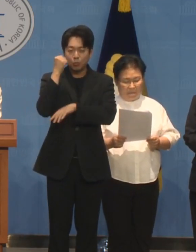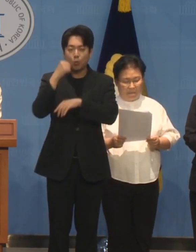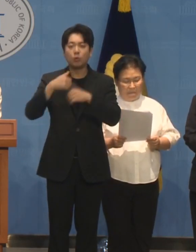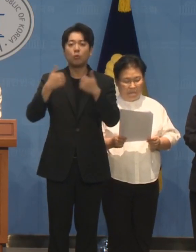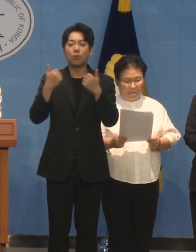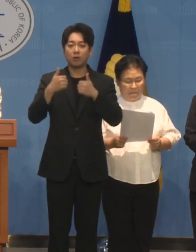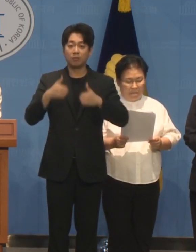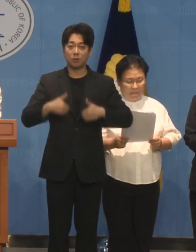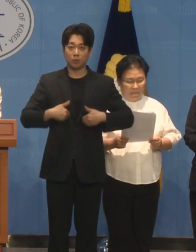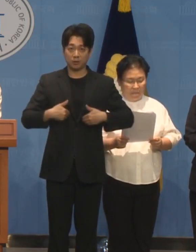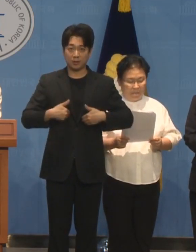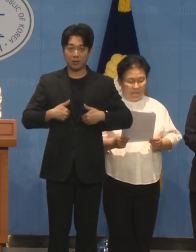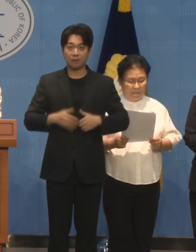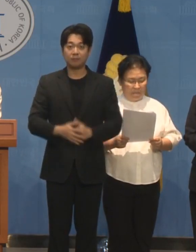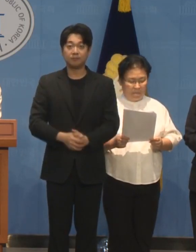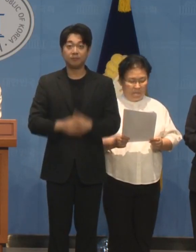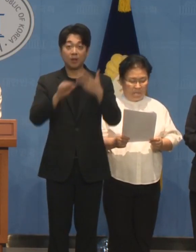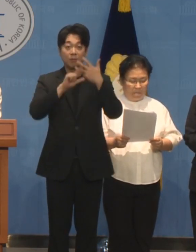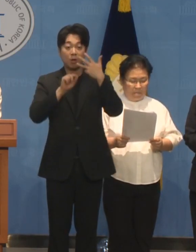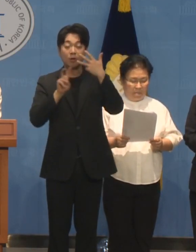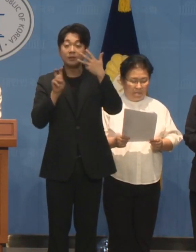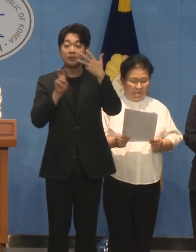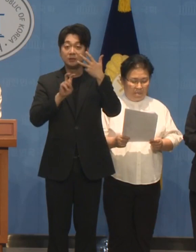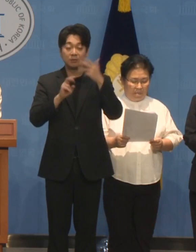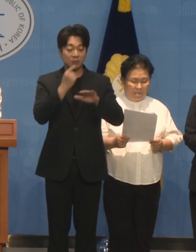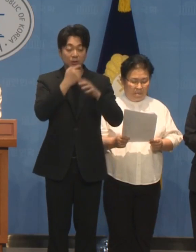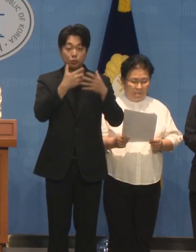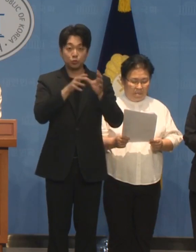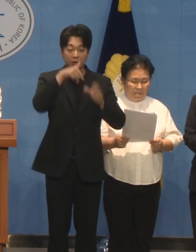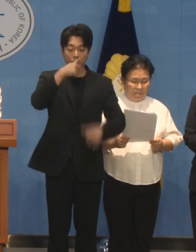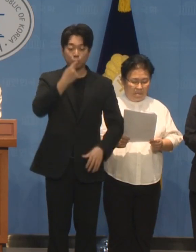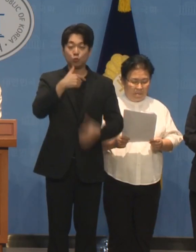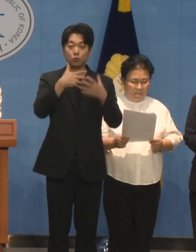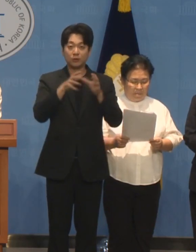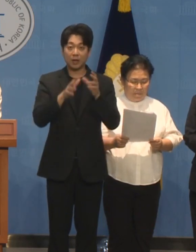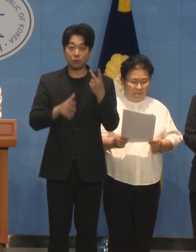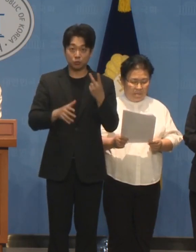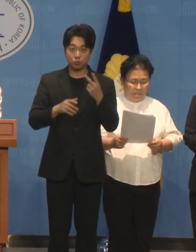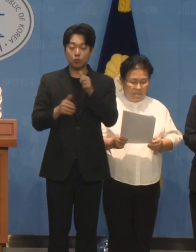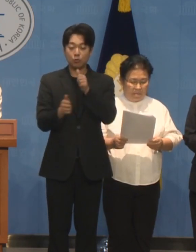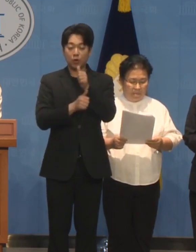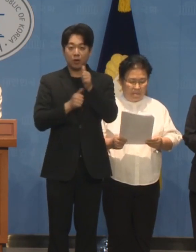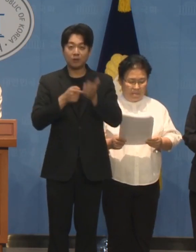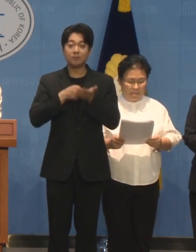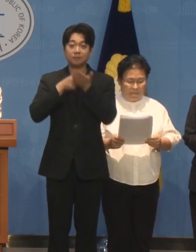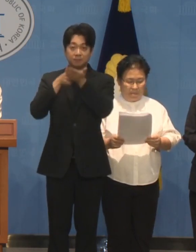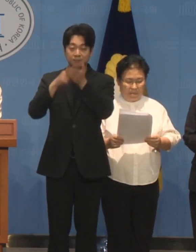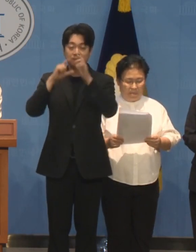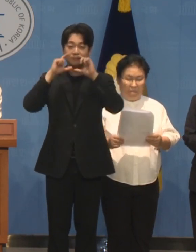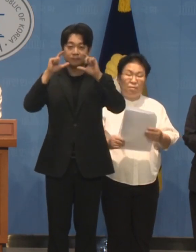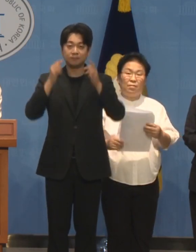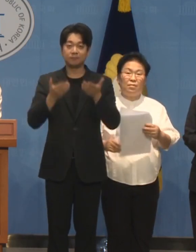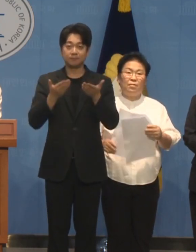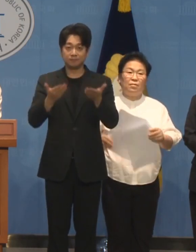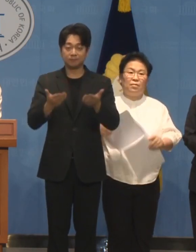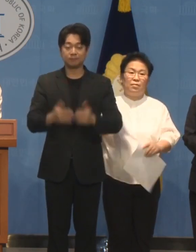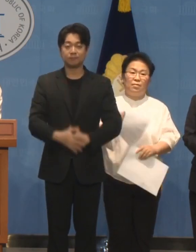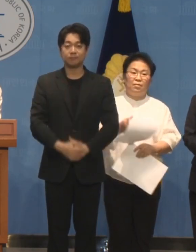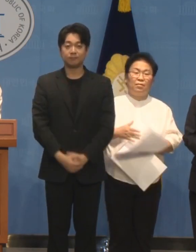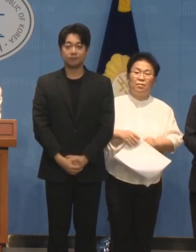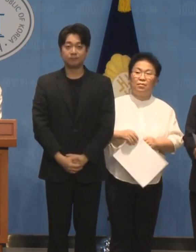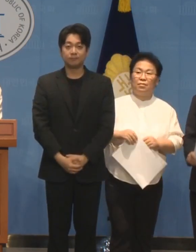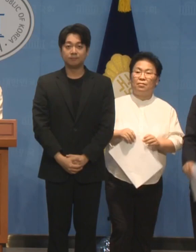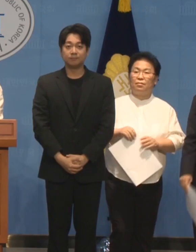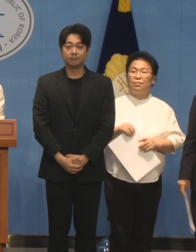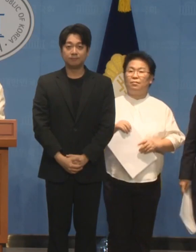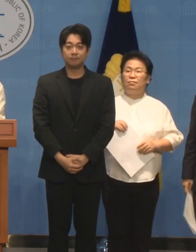검토하라. 2024년 8월 20일 더불어민주당 조국혁신당 소속 국회 교육위원회와 보건복지위원회 일동